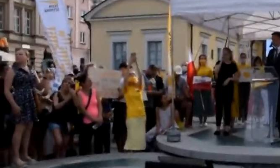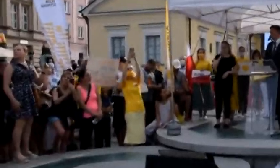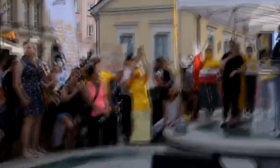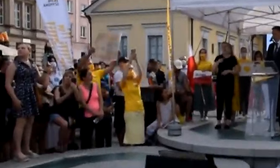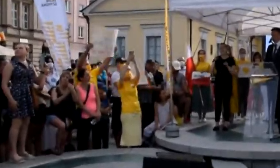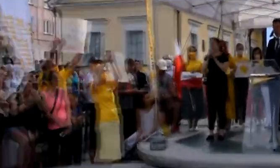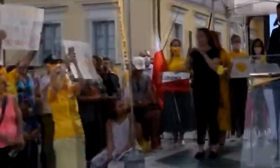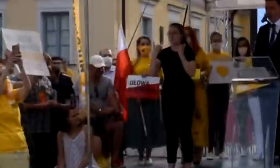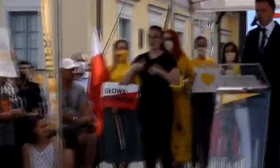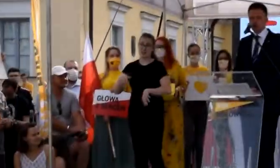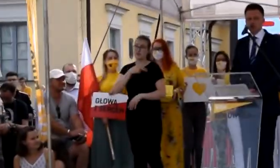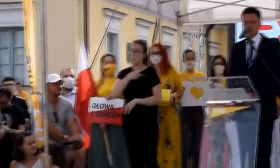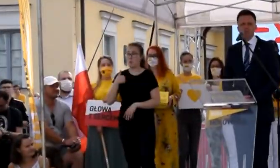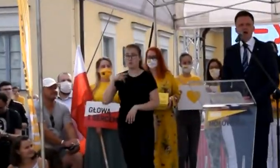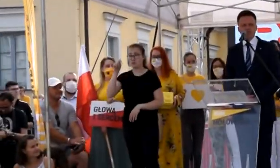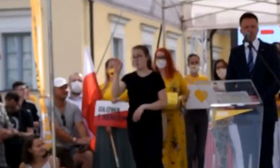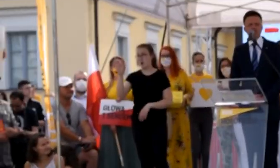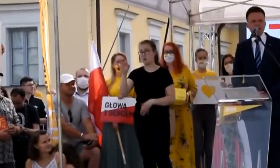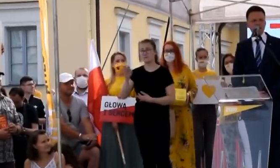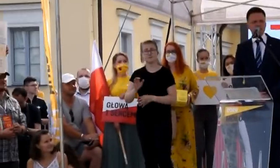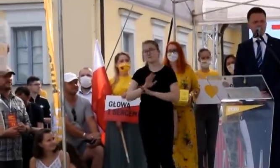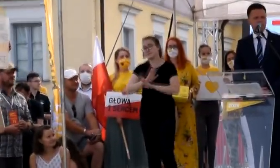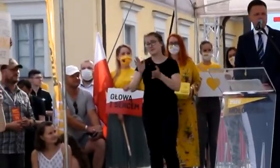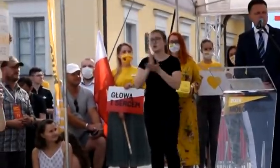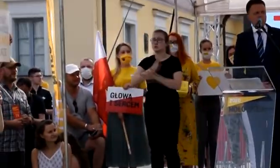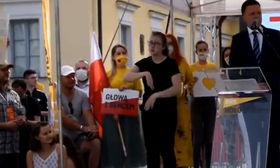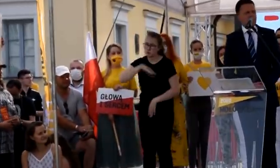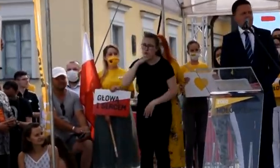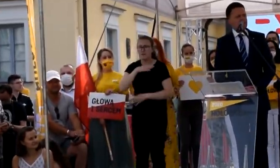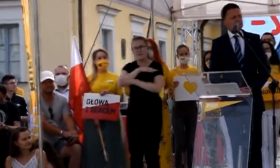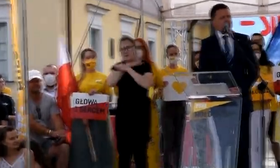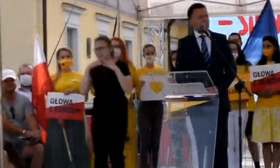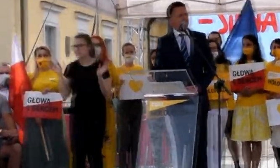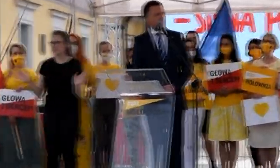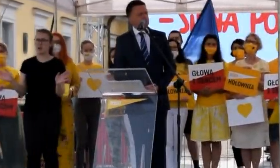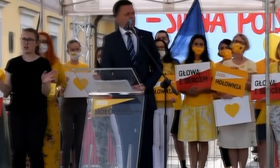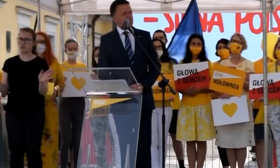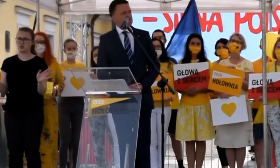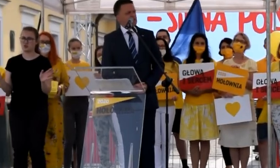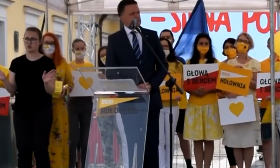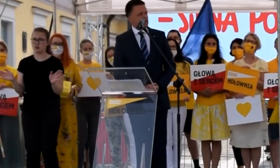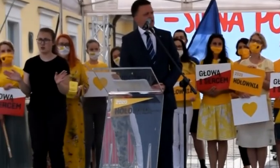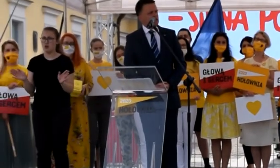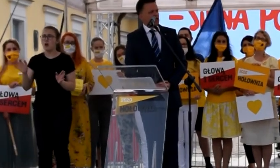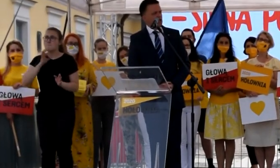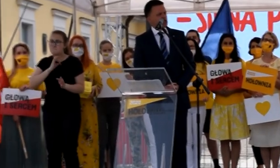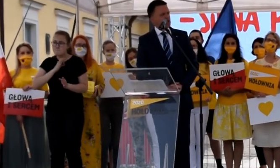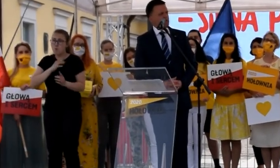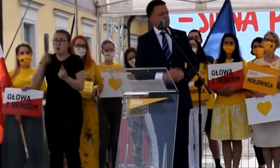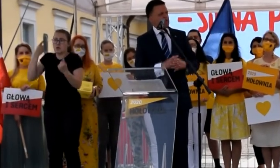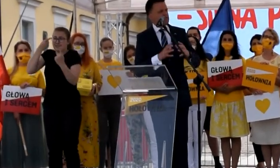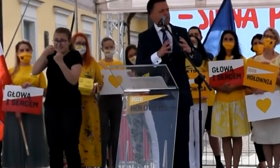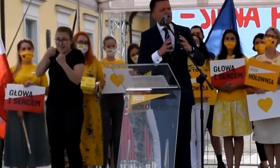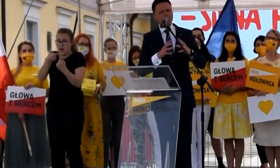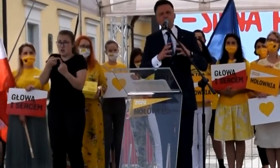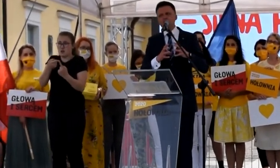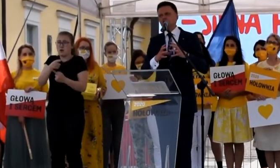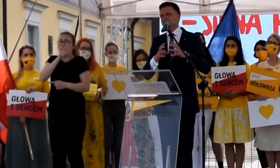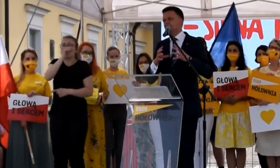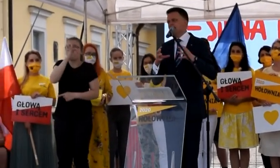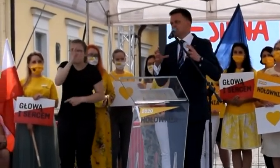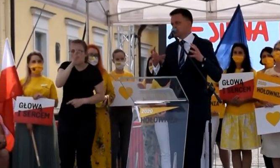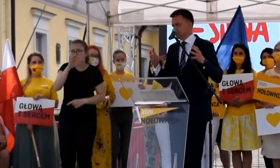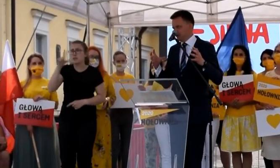Platformy. Nie, dość, naprawdę, wystarczy. Ja stawiam sobie za cel, żeby PiS i